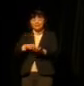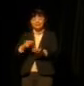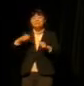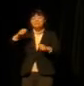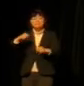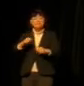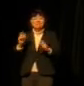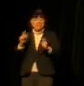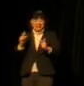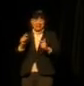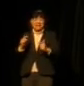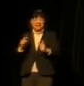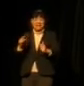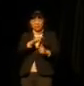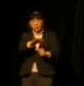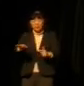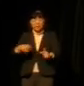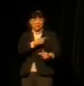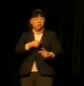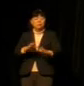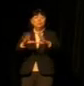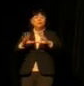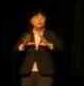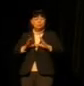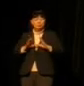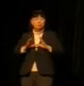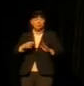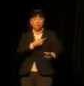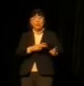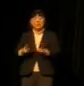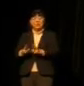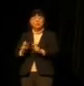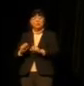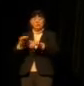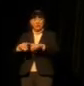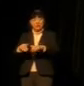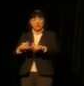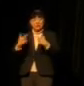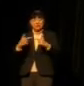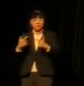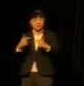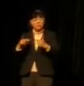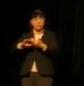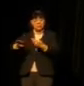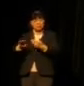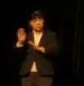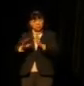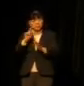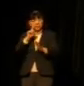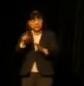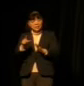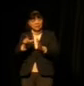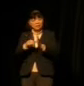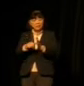ようと心がけました。で、いつもと違う様子が見られる場合は気を配ってあげる。